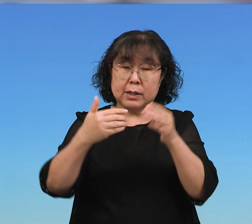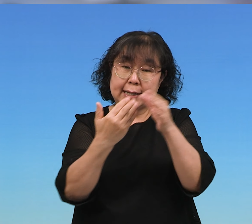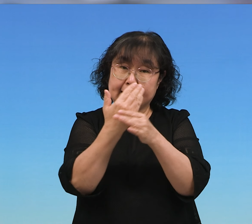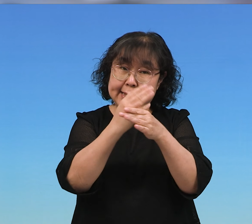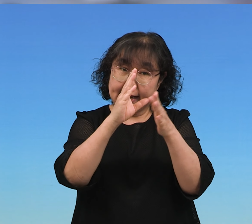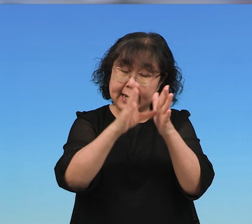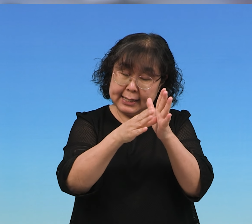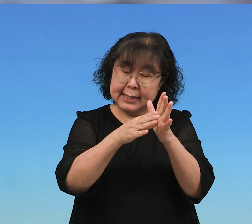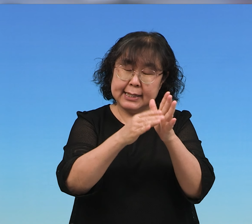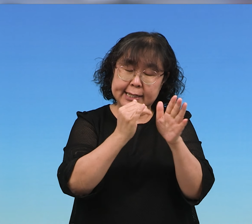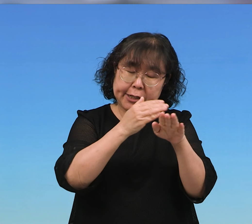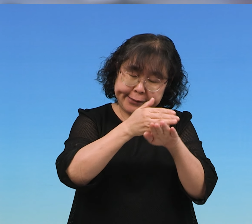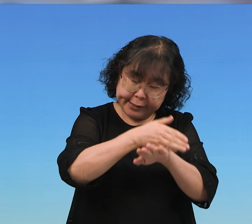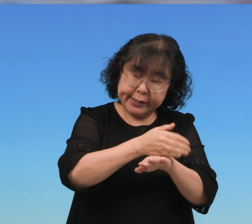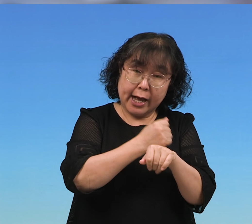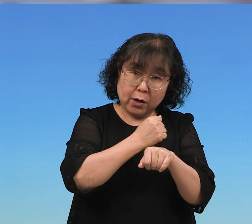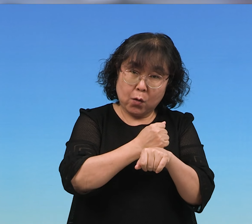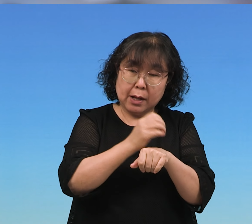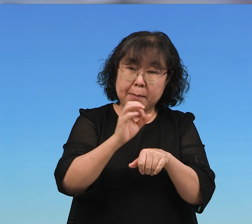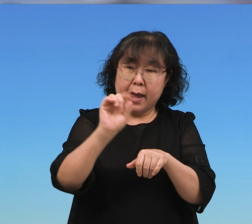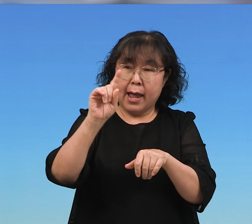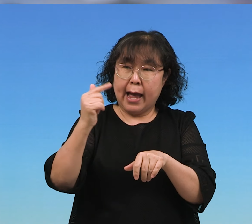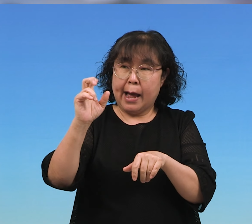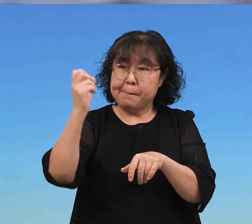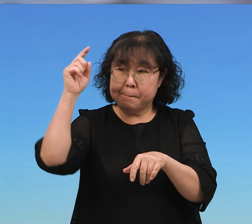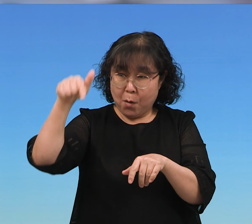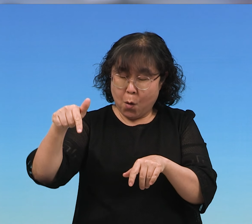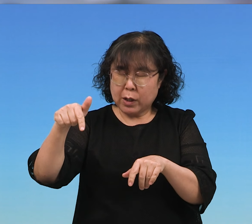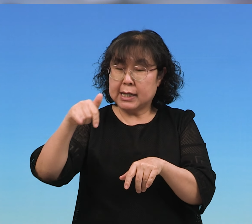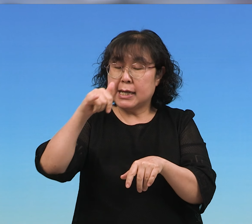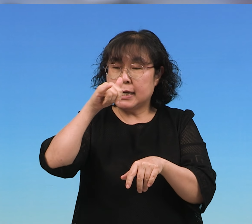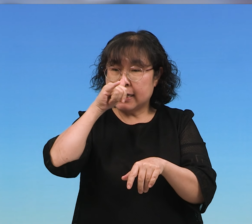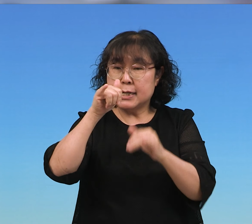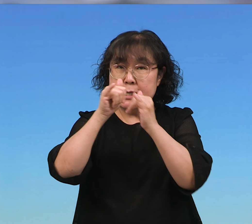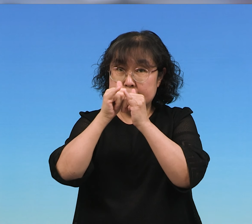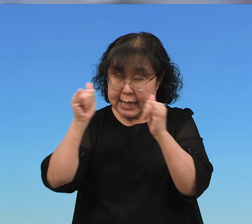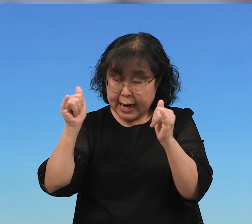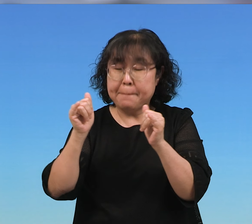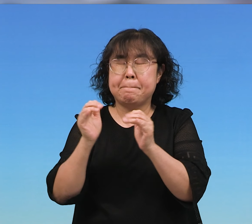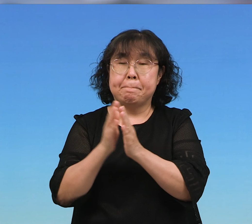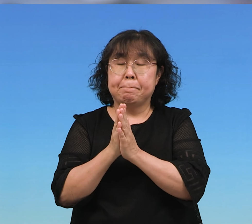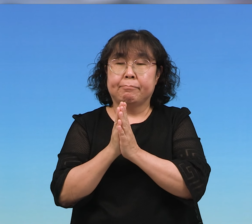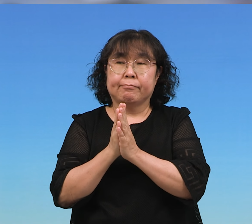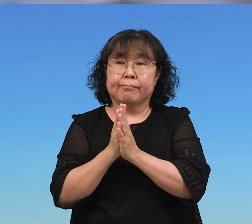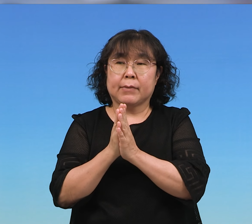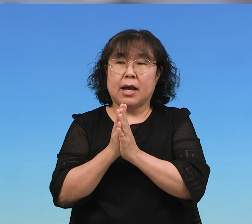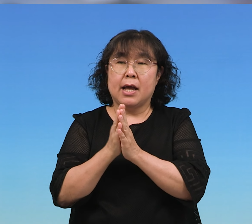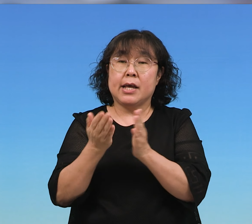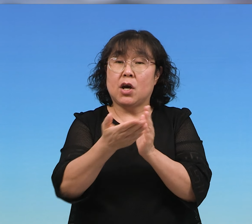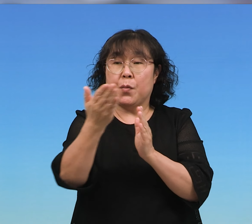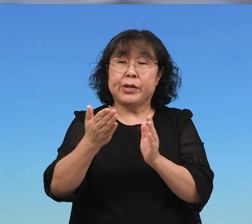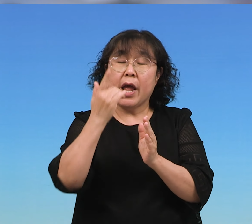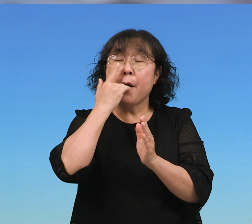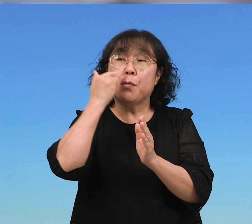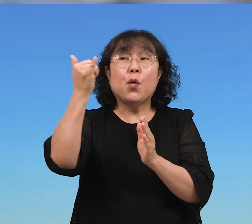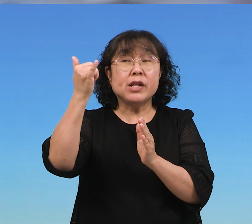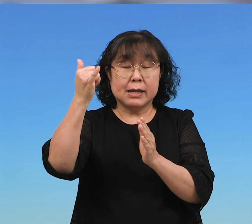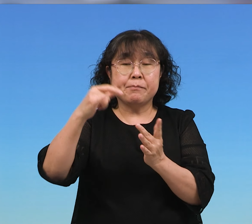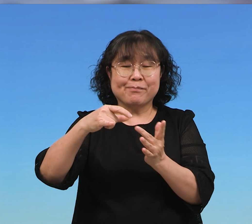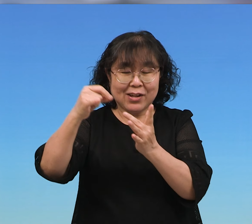때까지 참든지, 아니면 안목을 가진 사람 보고 골라달라 그러세요. 그래서 비교적 안전한데, 안전한